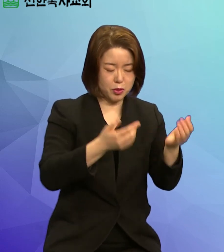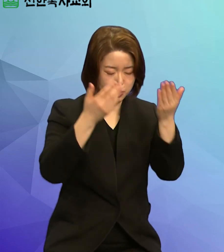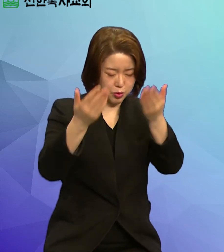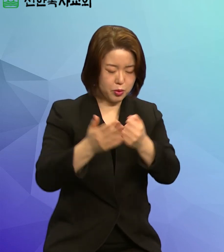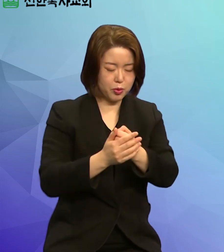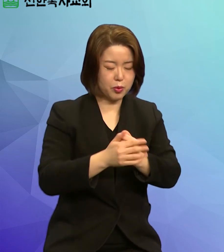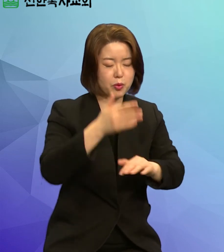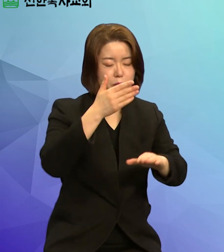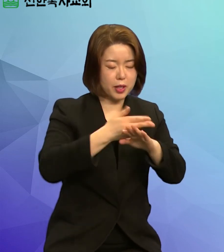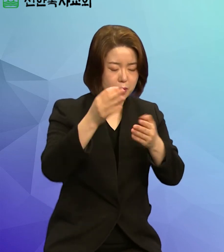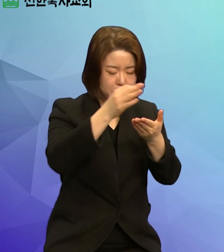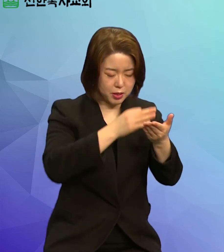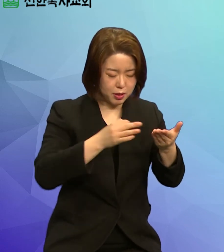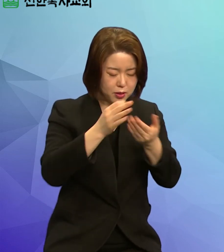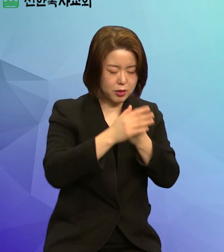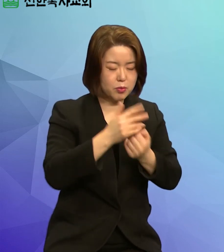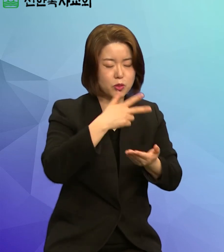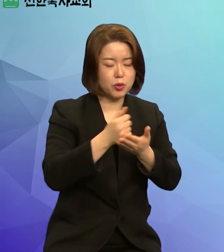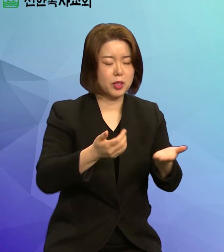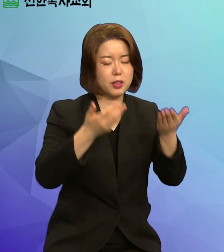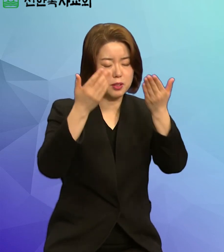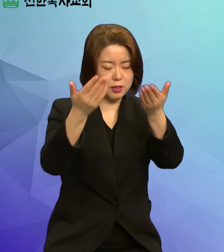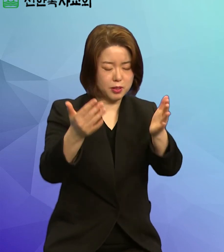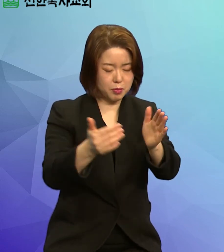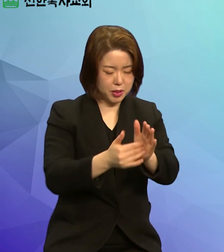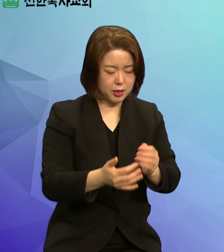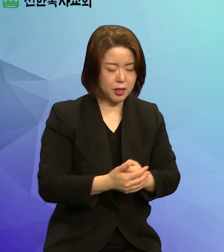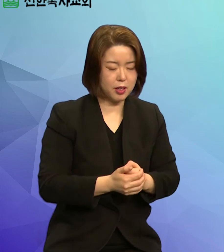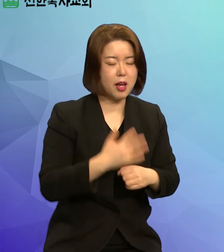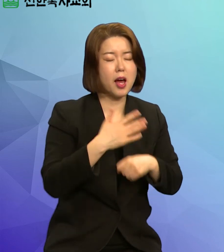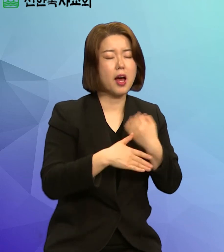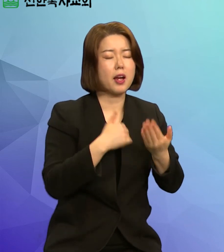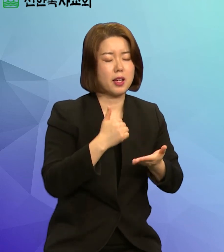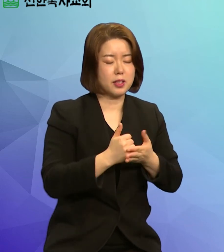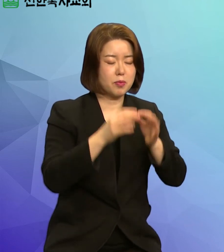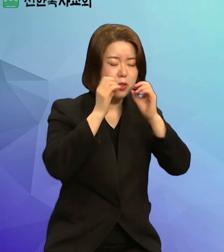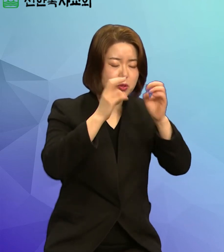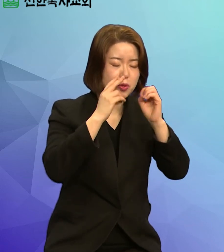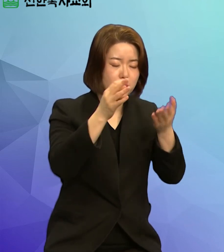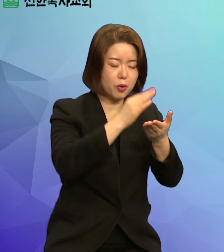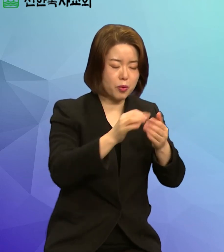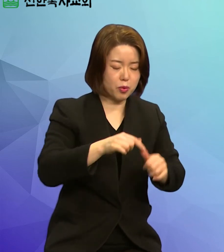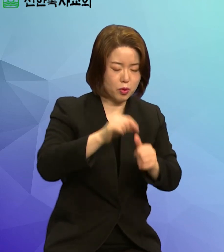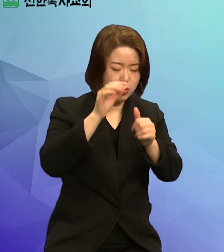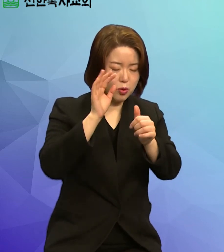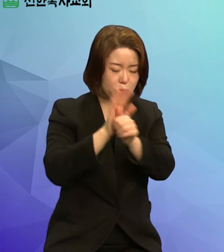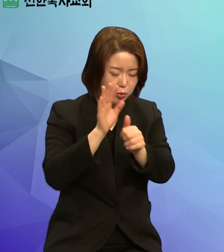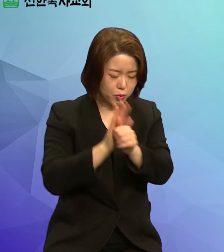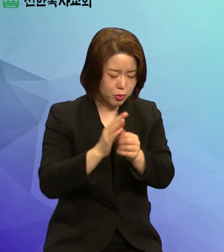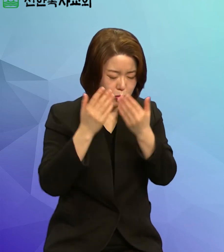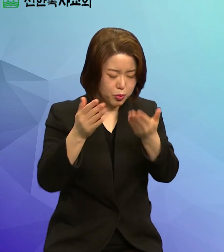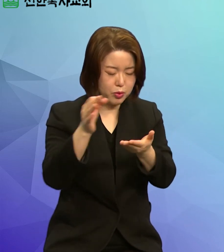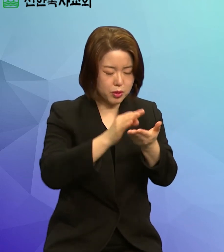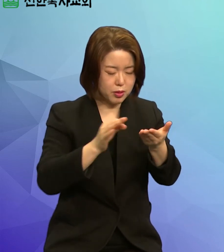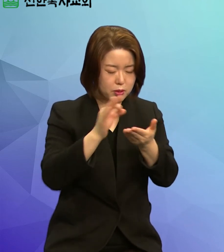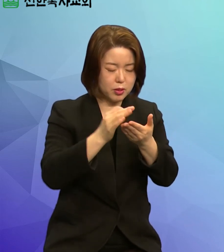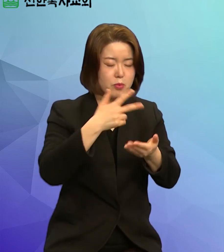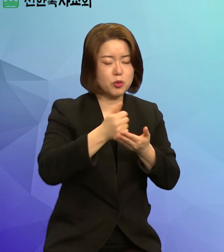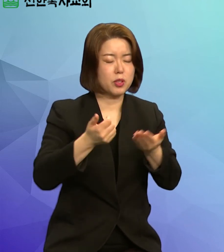그리고 감사의 헌금을 주께 드립니다. 하나님, 선교헌금과 구제헌금을 주님께